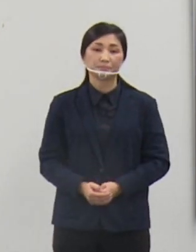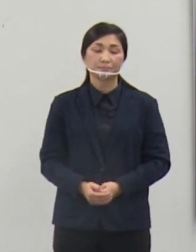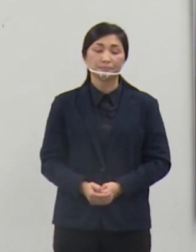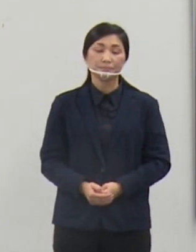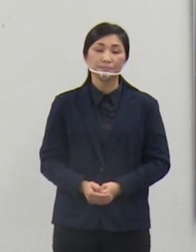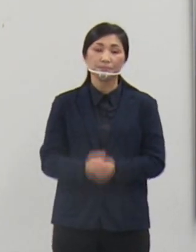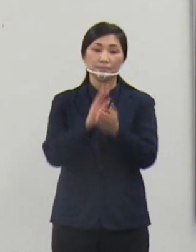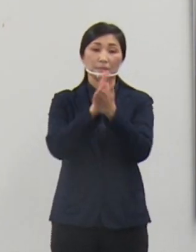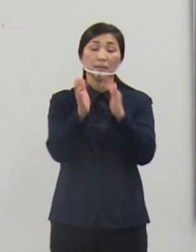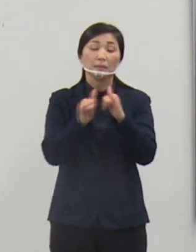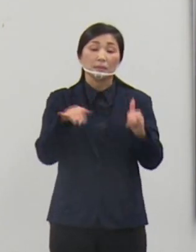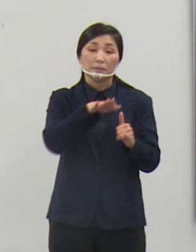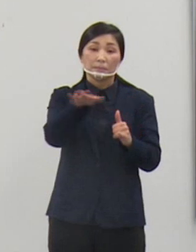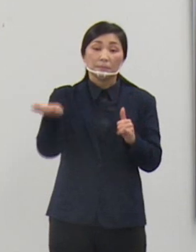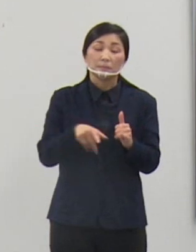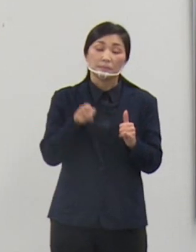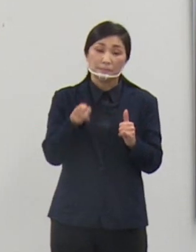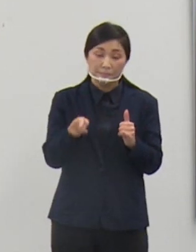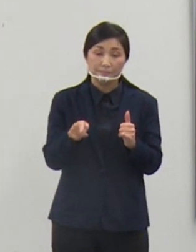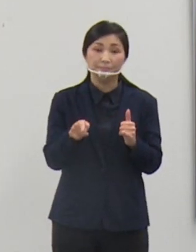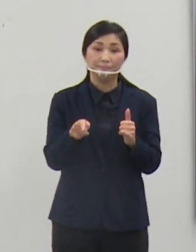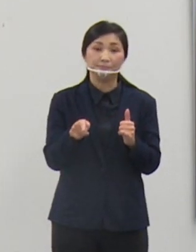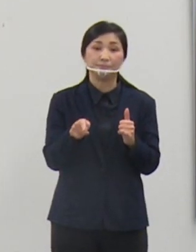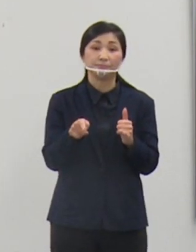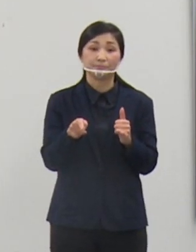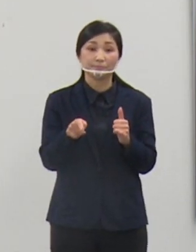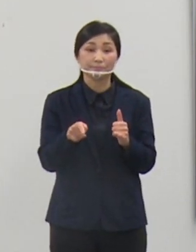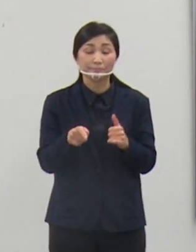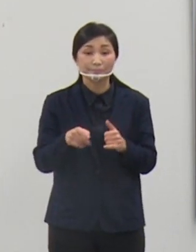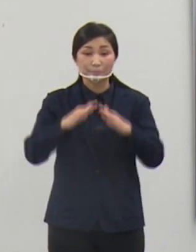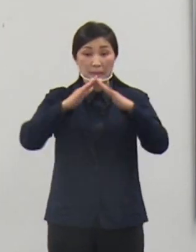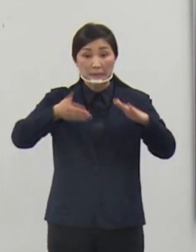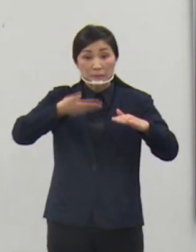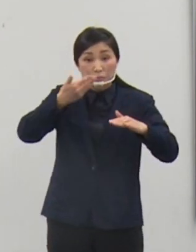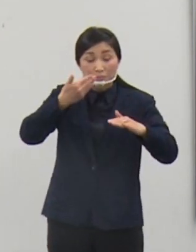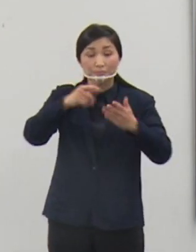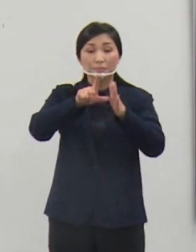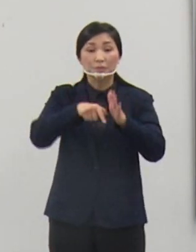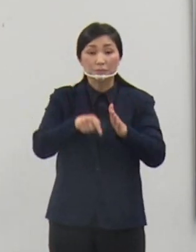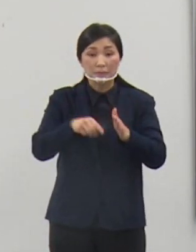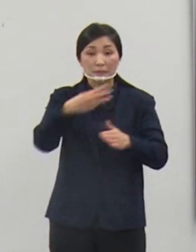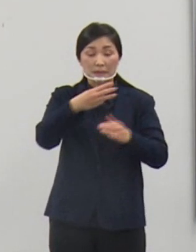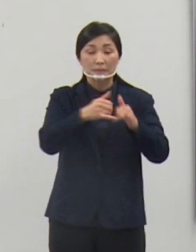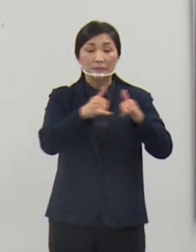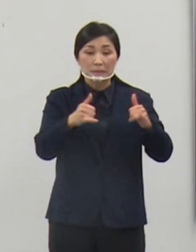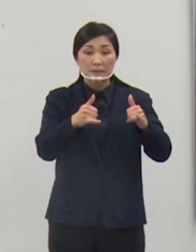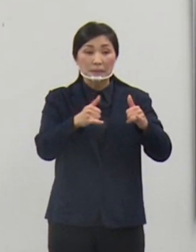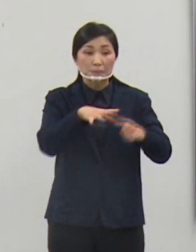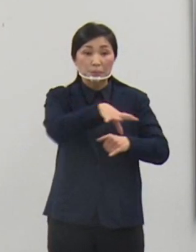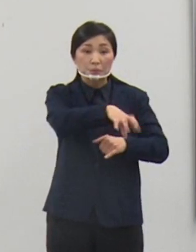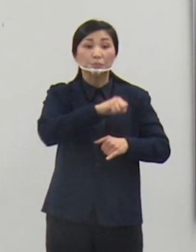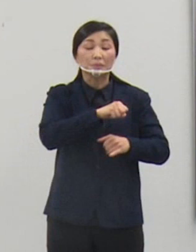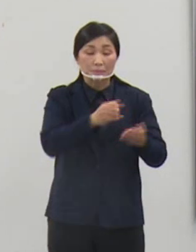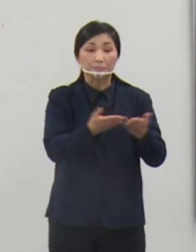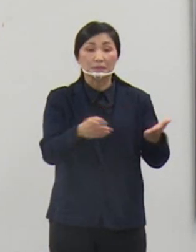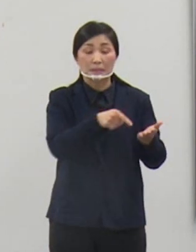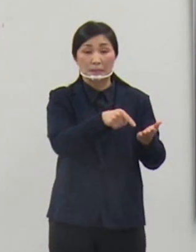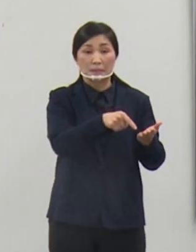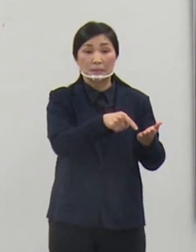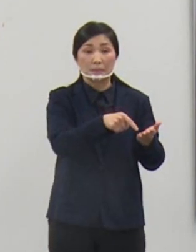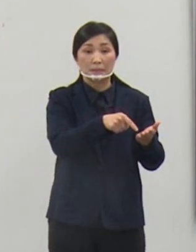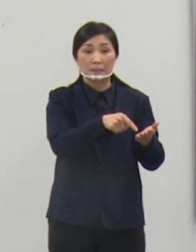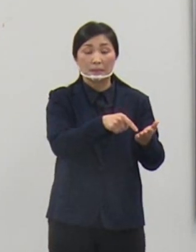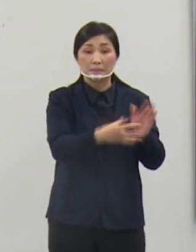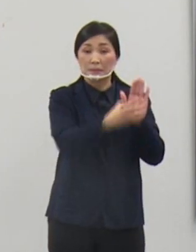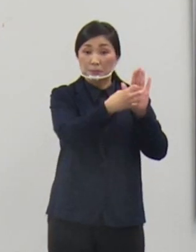県民の皆様におかれましては、会食の際は第三者認証を取得した店舗など感染防止対策を